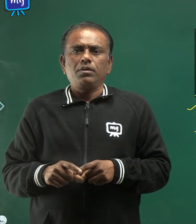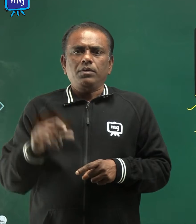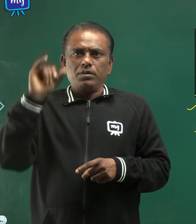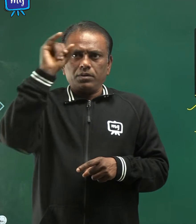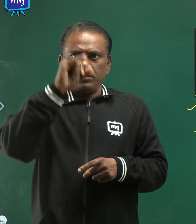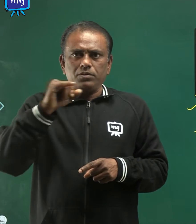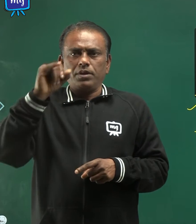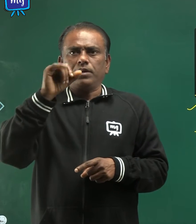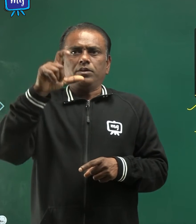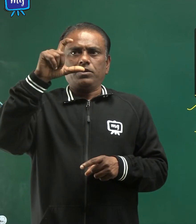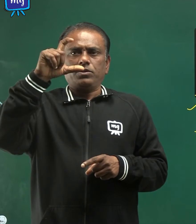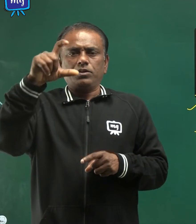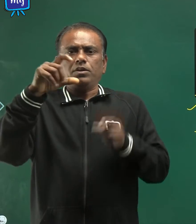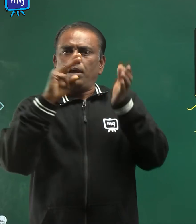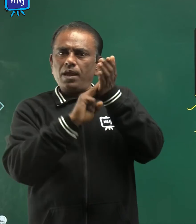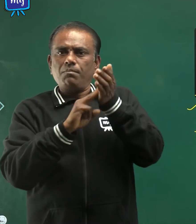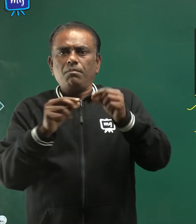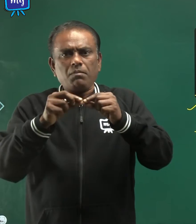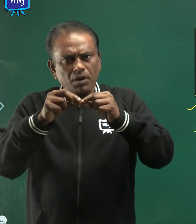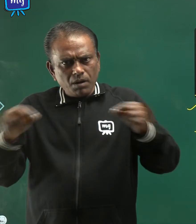6 सेमी लंबाई का